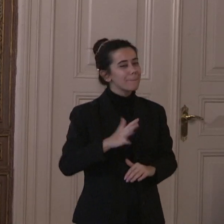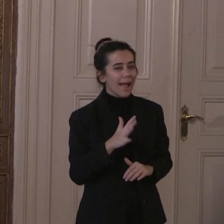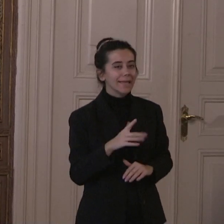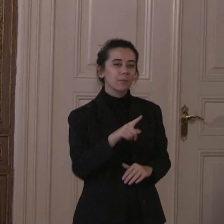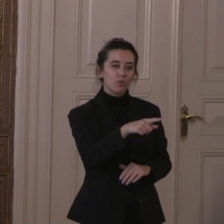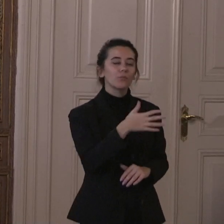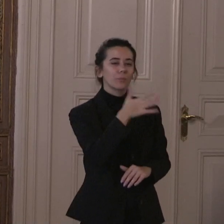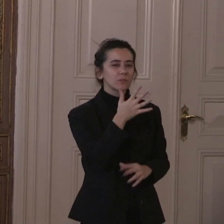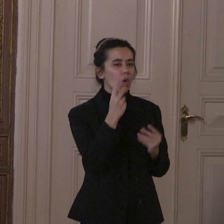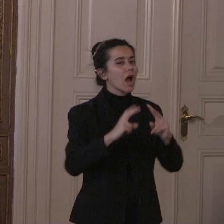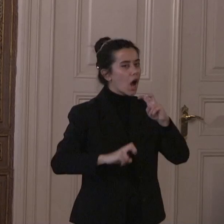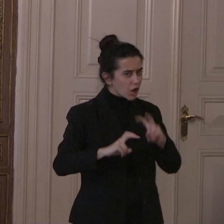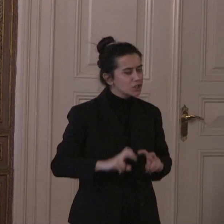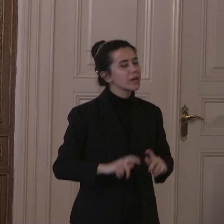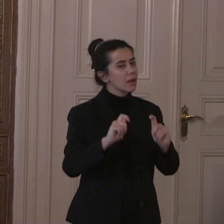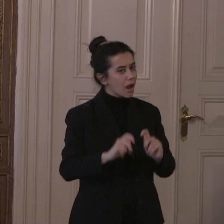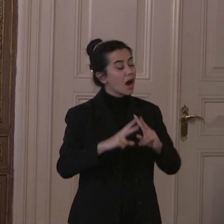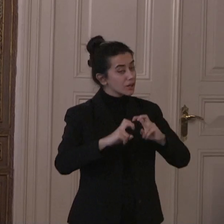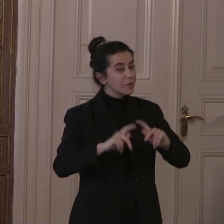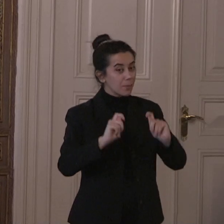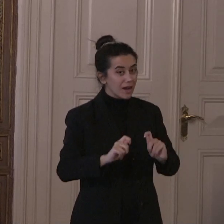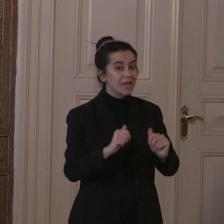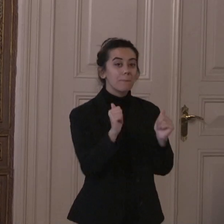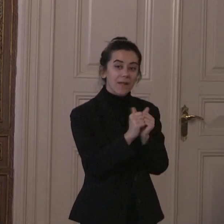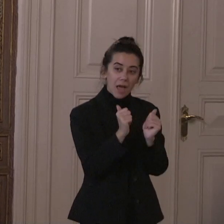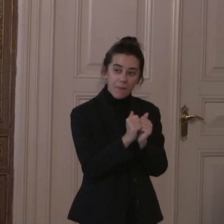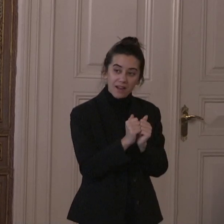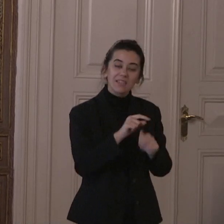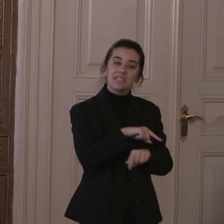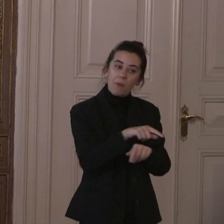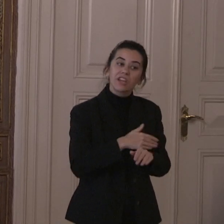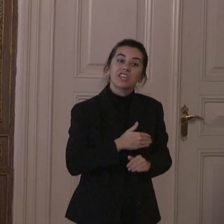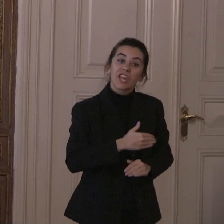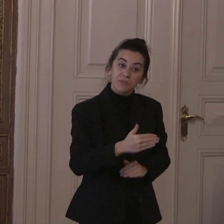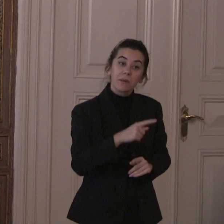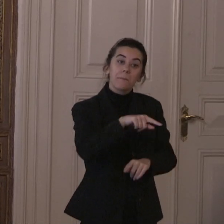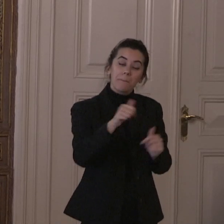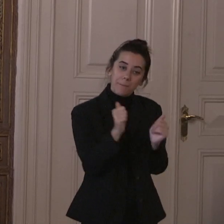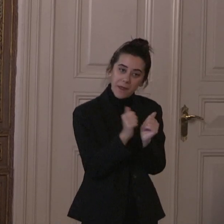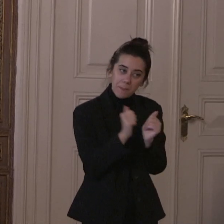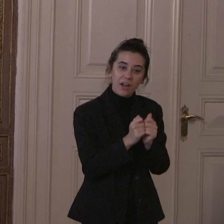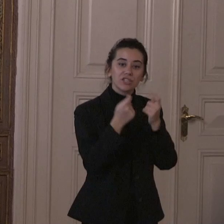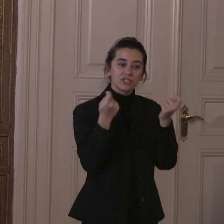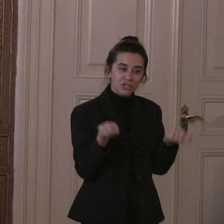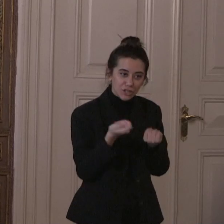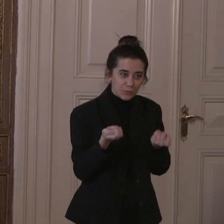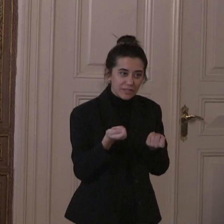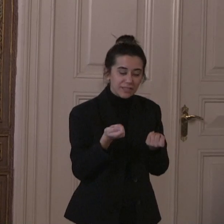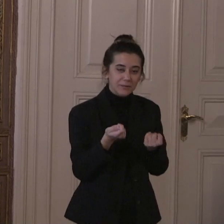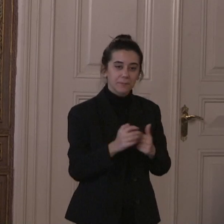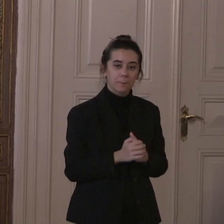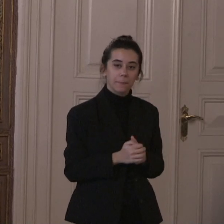olarak araştırırsanız birlikte vakit geçirmenin, birlikte etkinlik yapmanın, birlikte bazı şeyleri